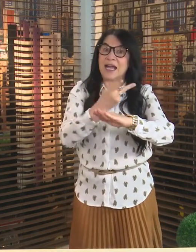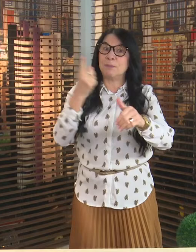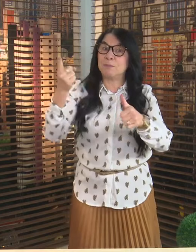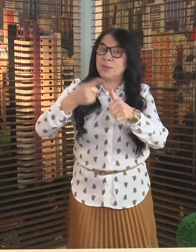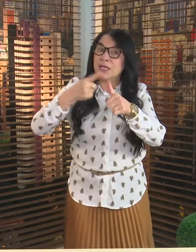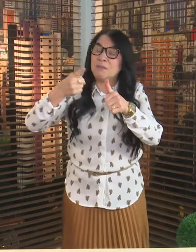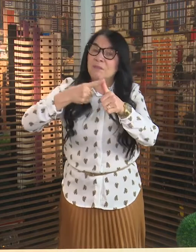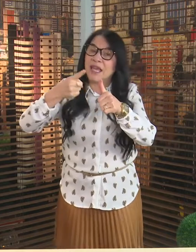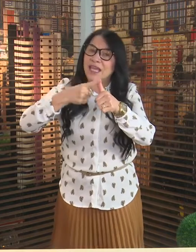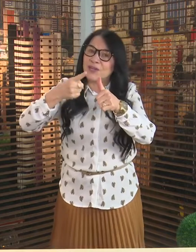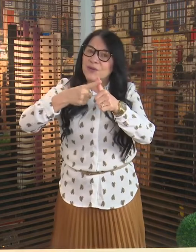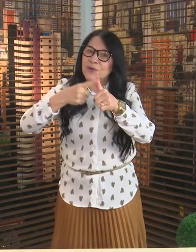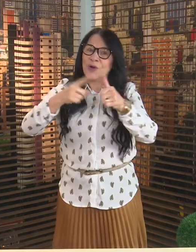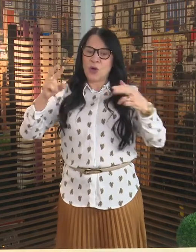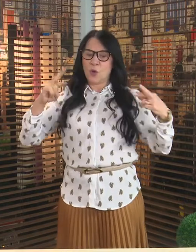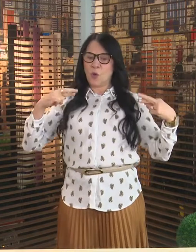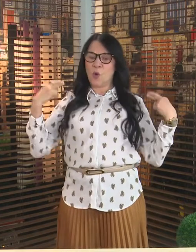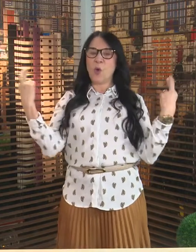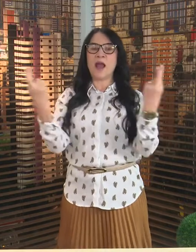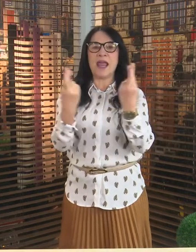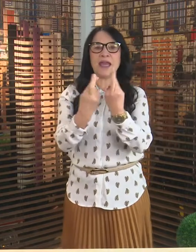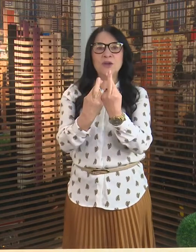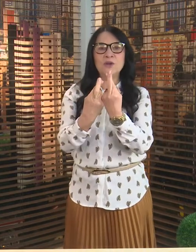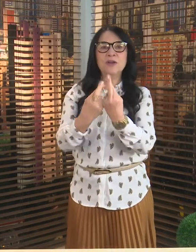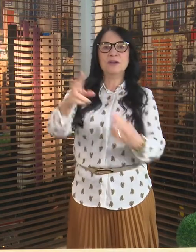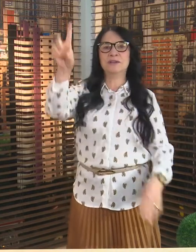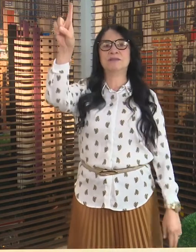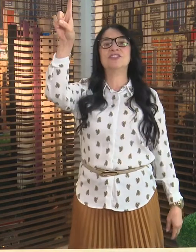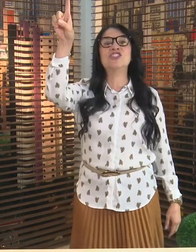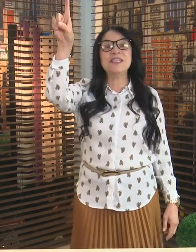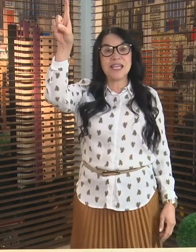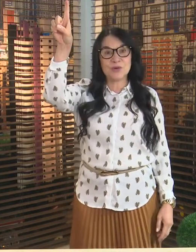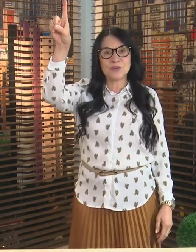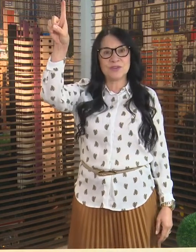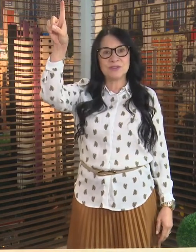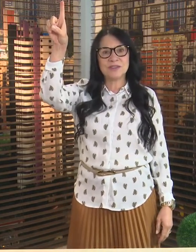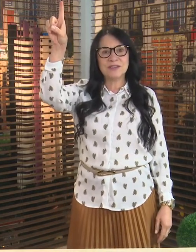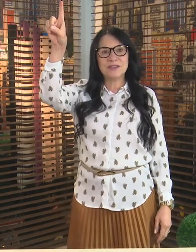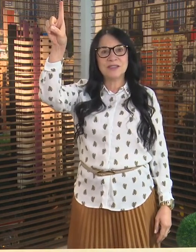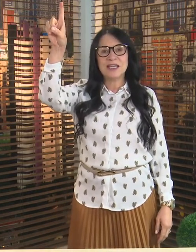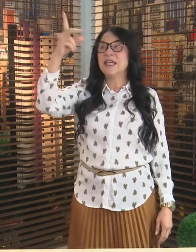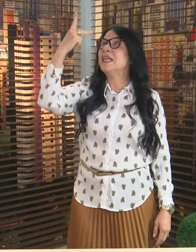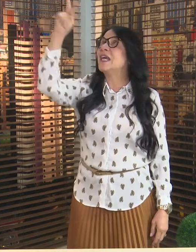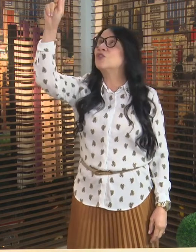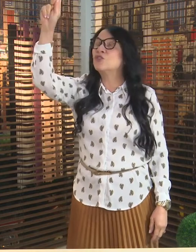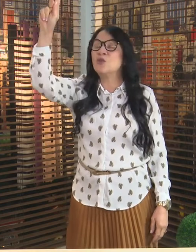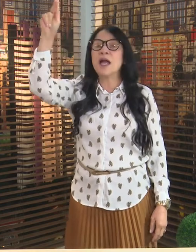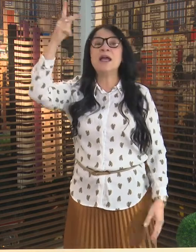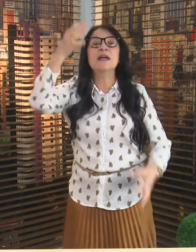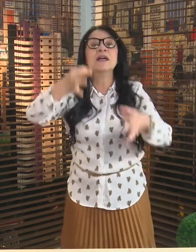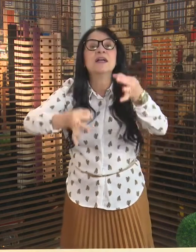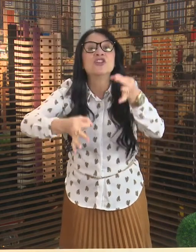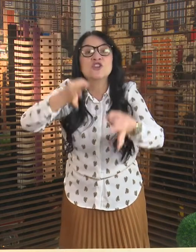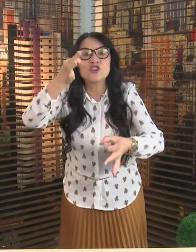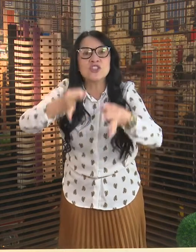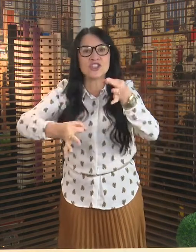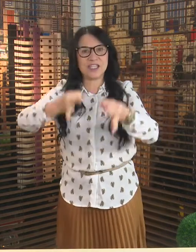buscai primeiro o reino de Deus e a sua